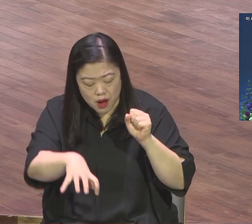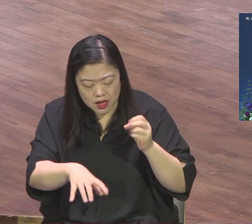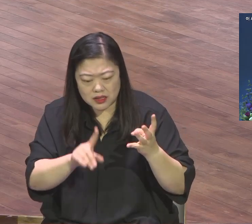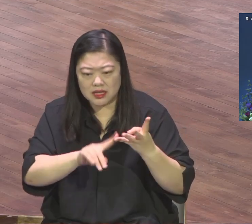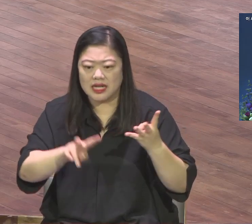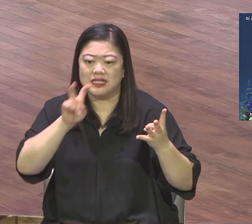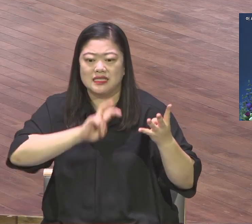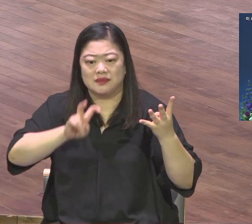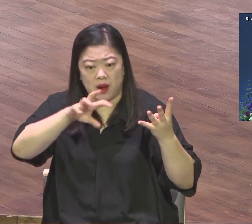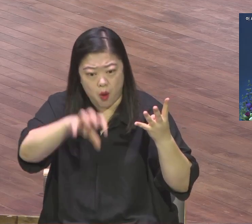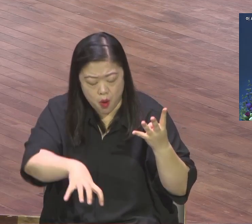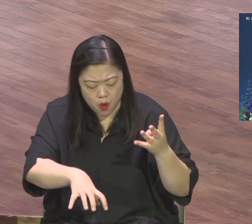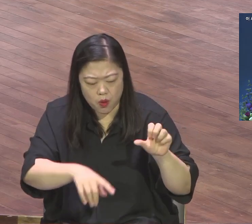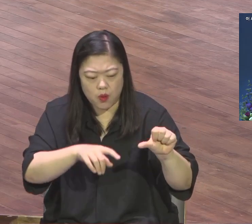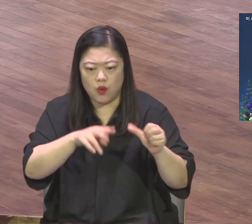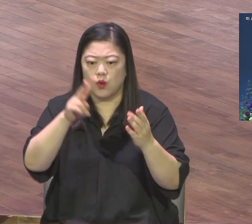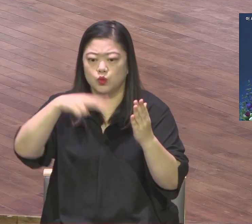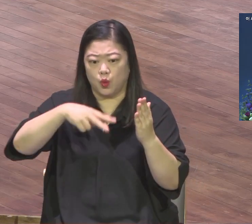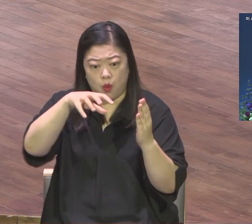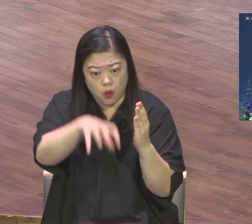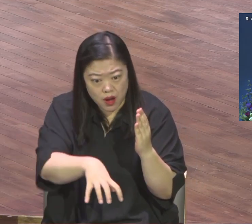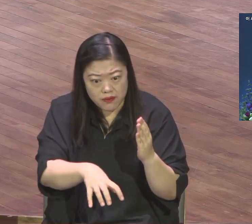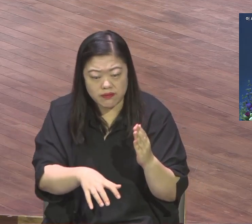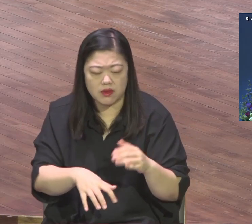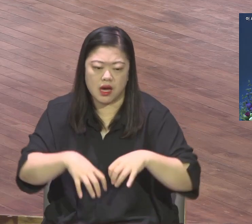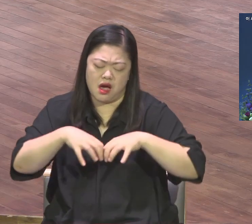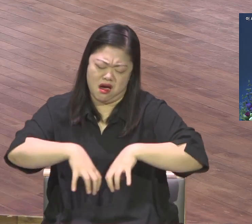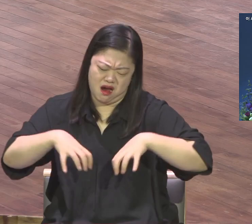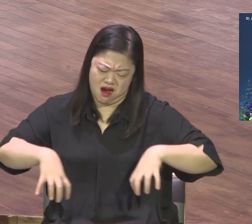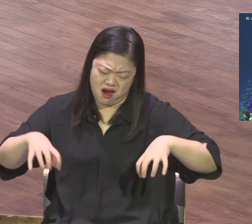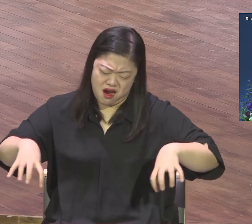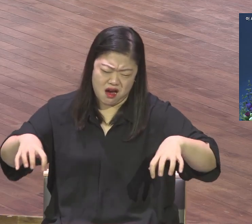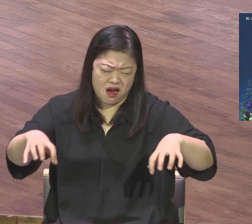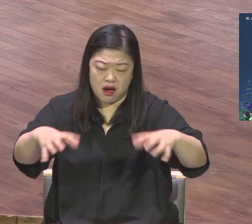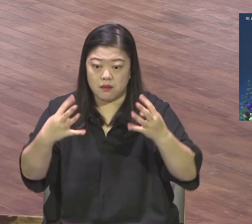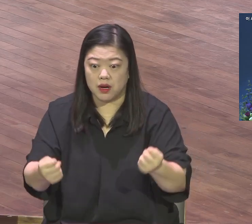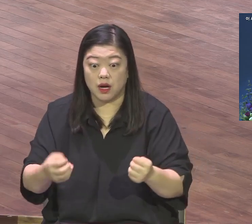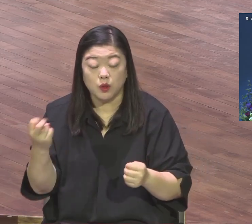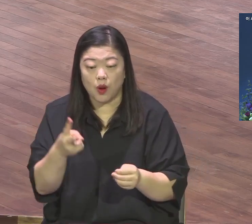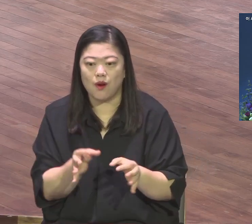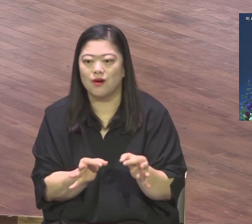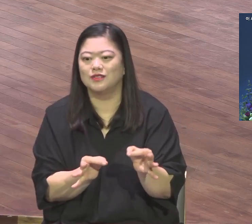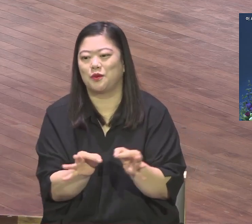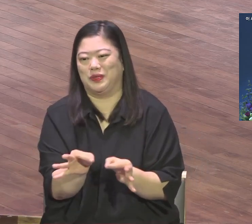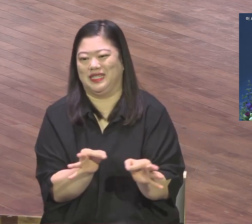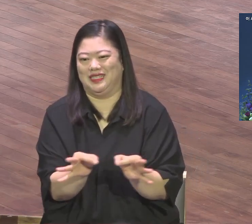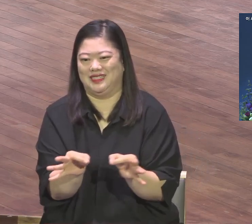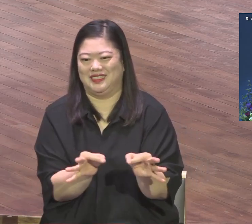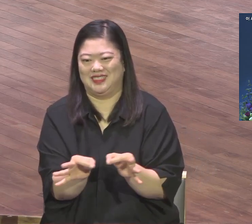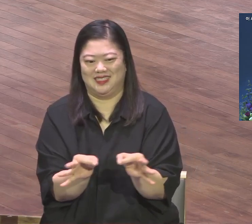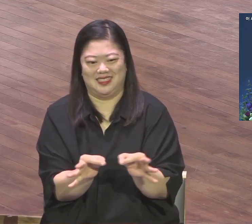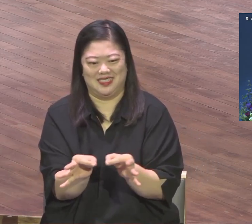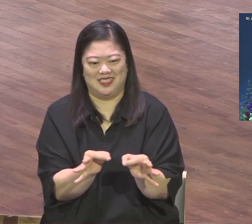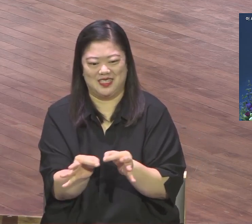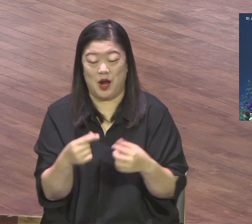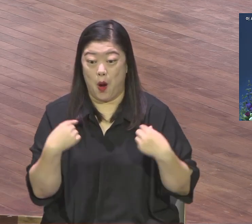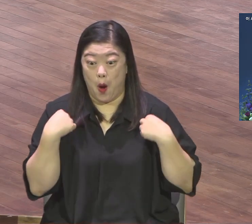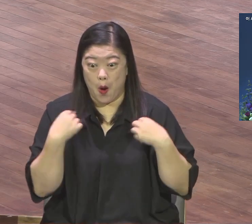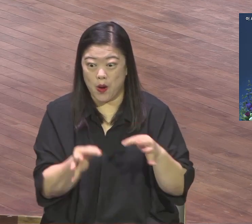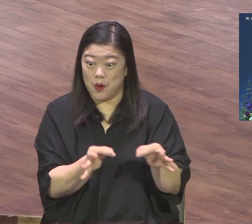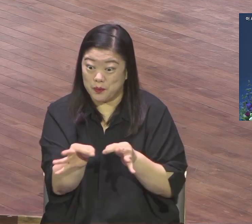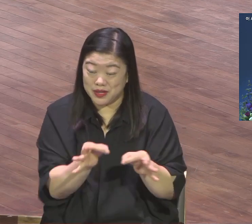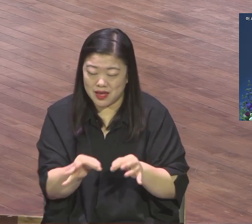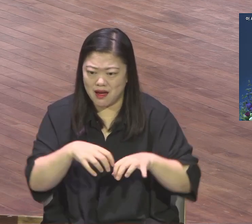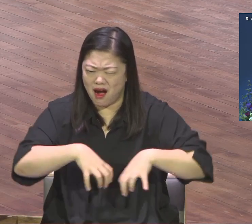음악당, 뭐 도서관, 거대한 쇼핑센터 이런 대형 목욕탕